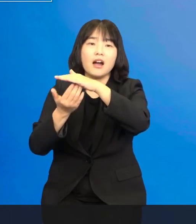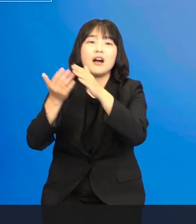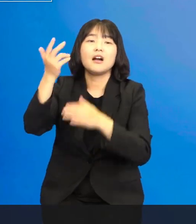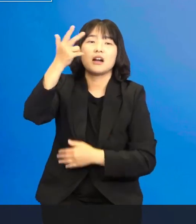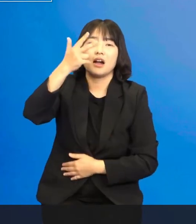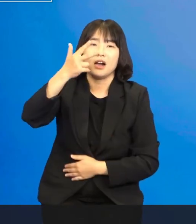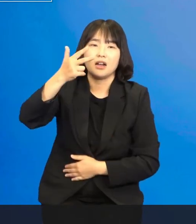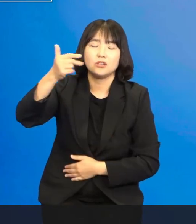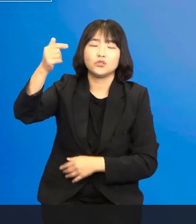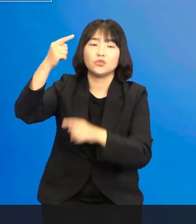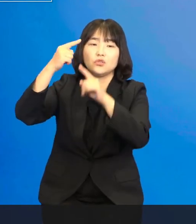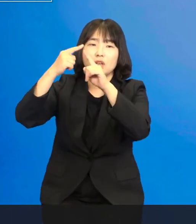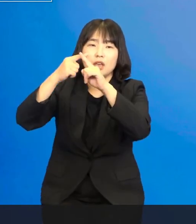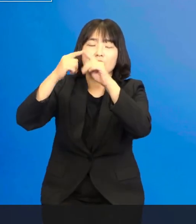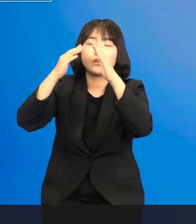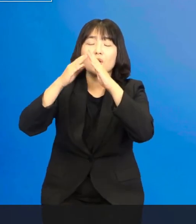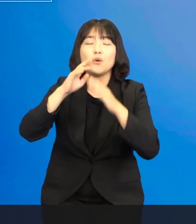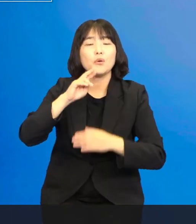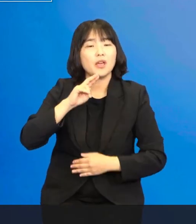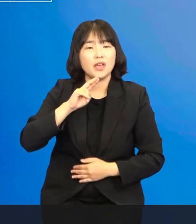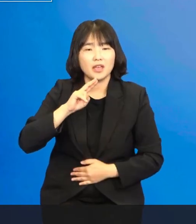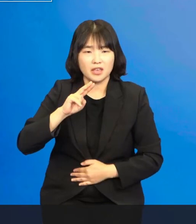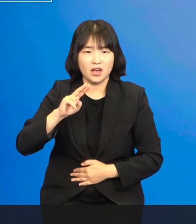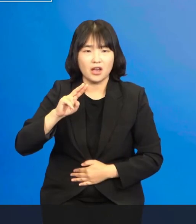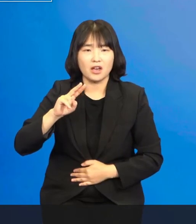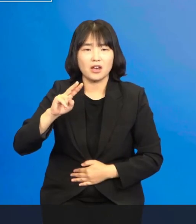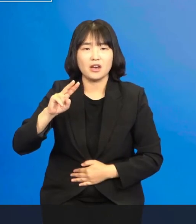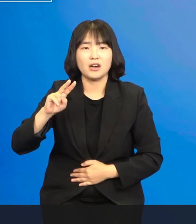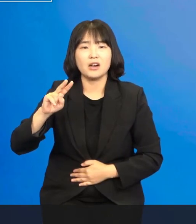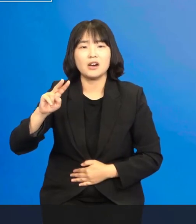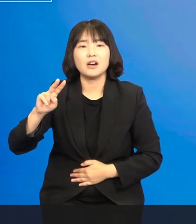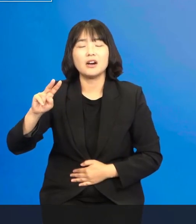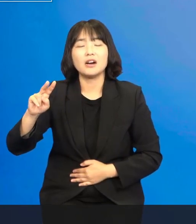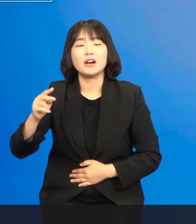주의 교회여 일어나라. 주의 교회여